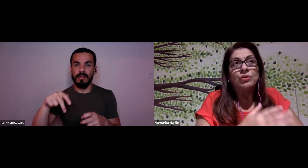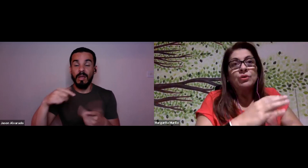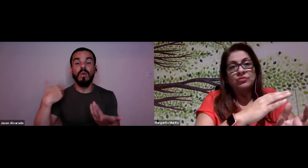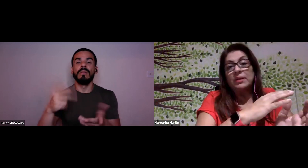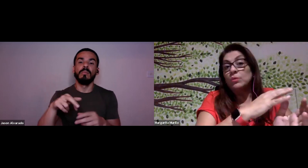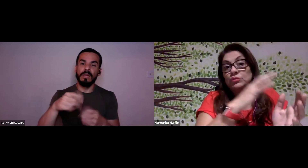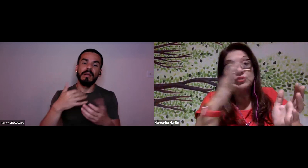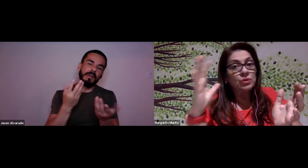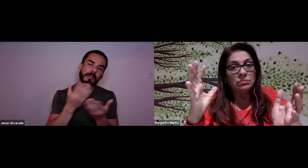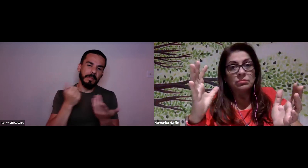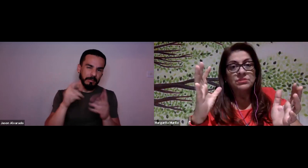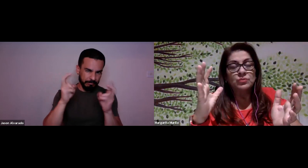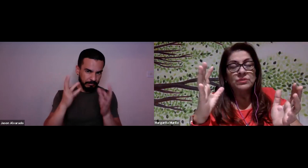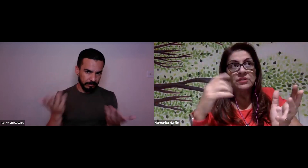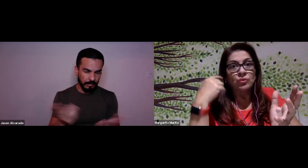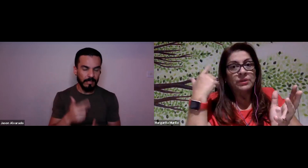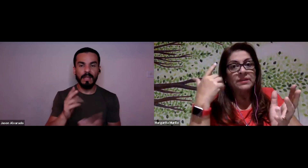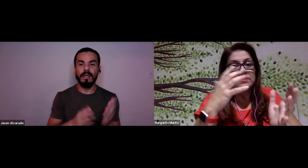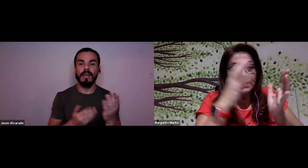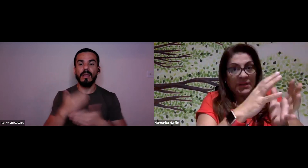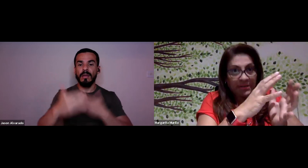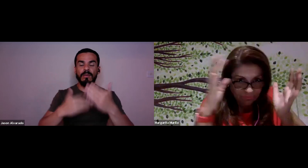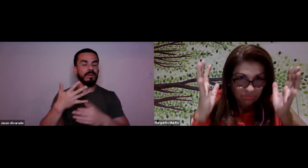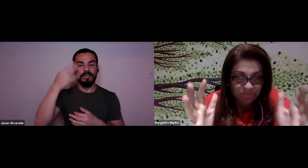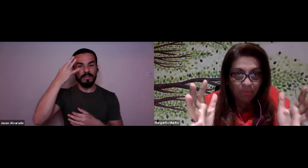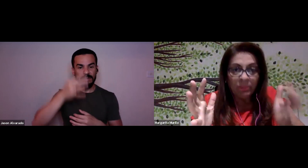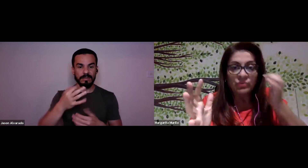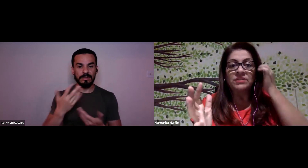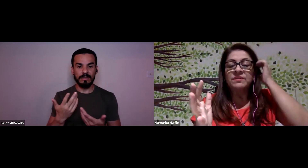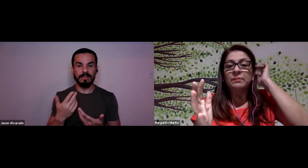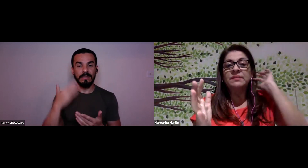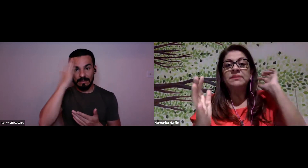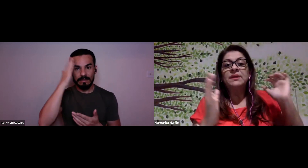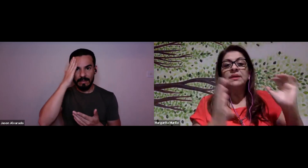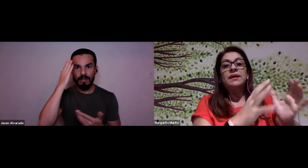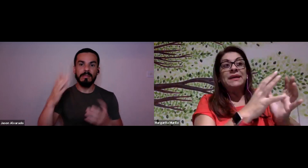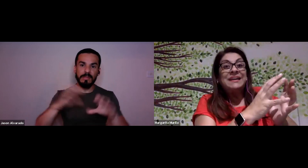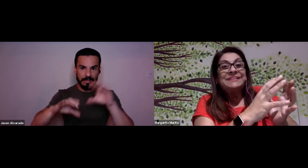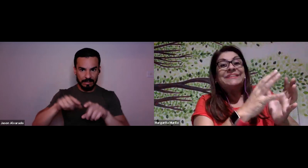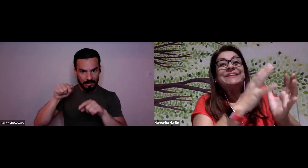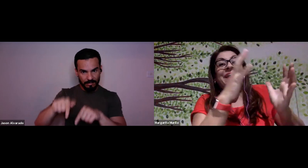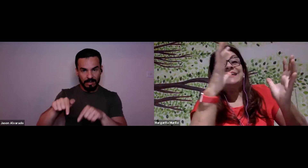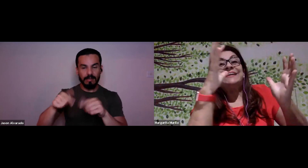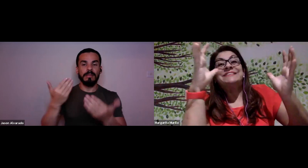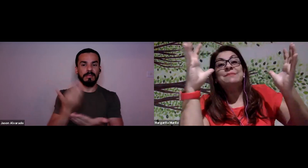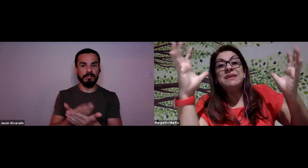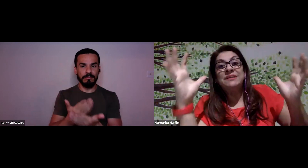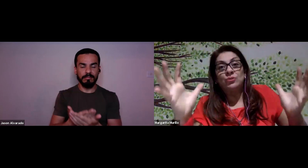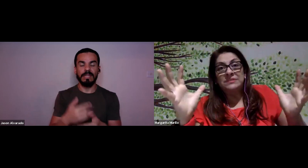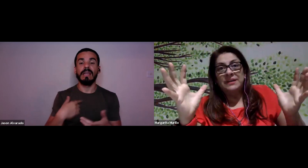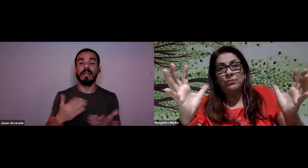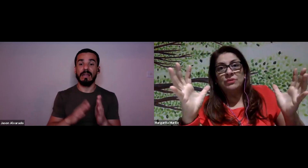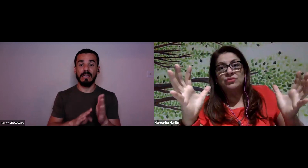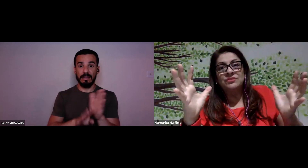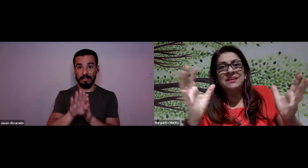mejor O sea la evolución no es tanto creer sabemos científicamente que el crecimiento